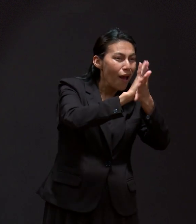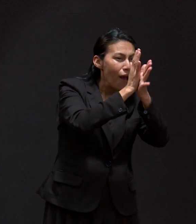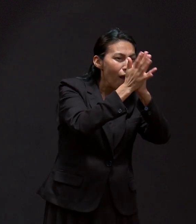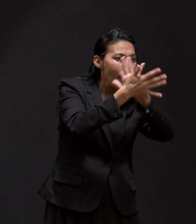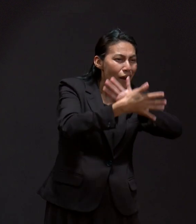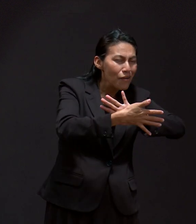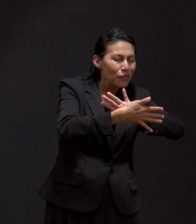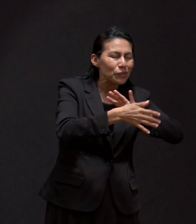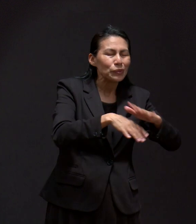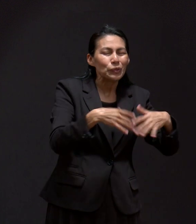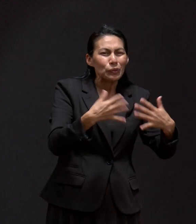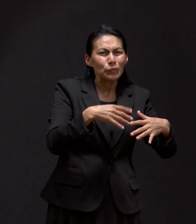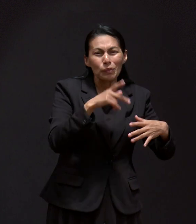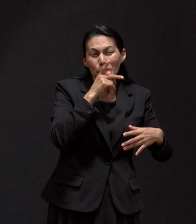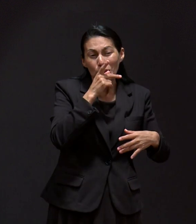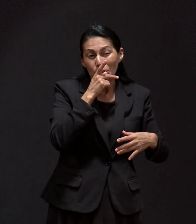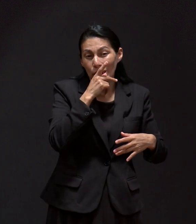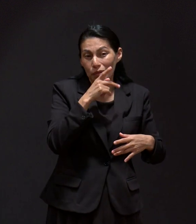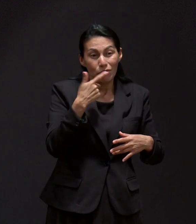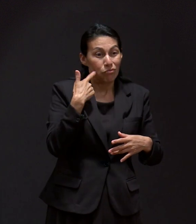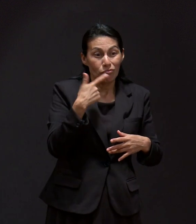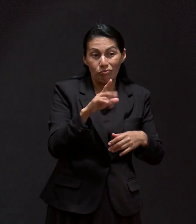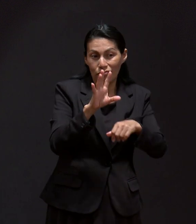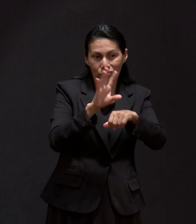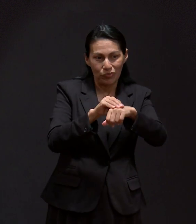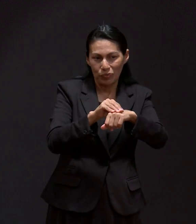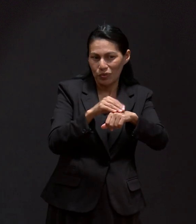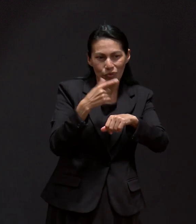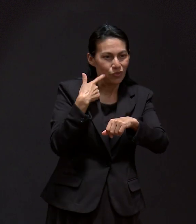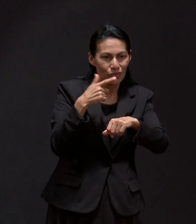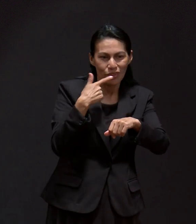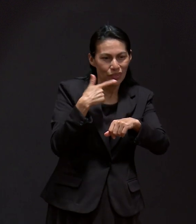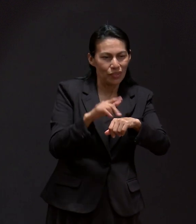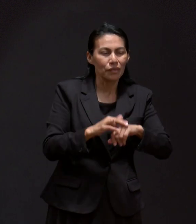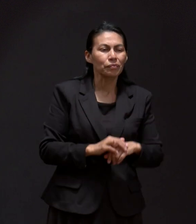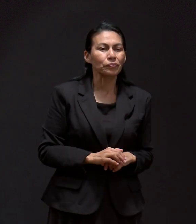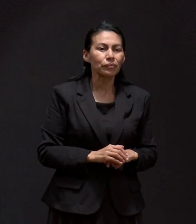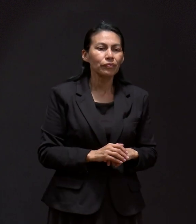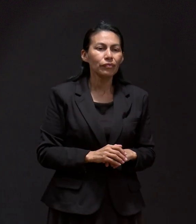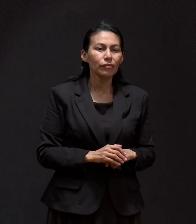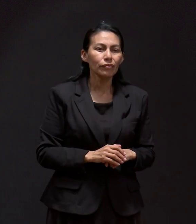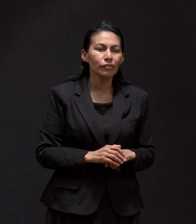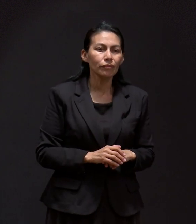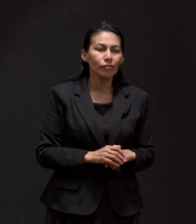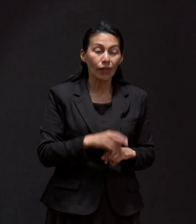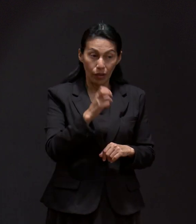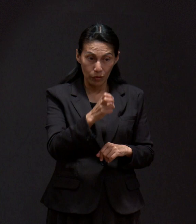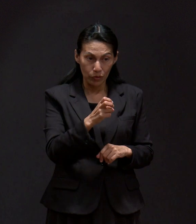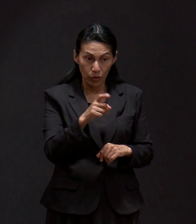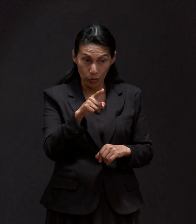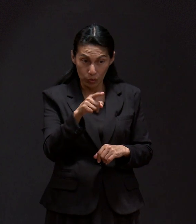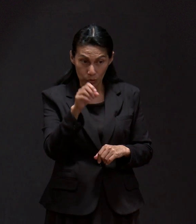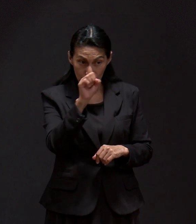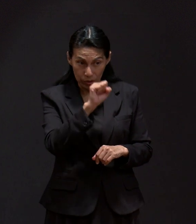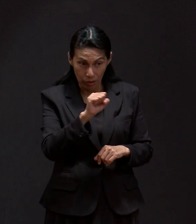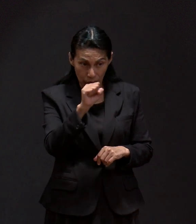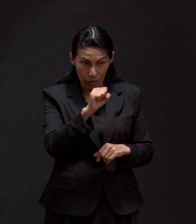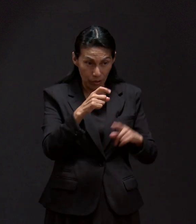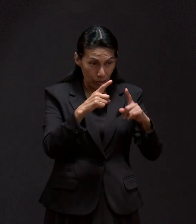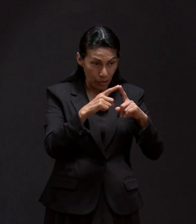estaba realmente bien decidido a no dejarte ir y entonces